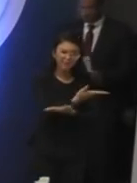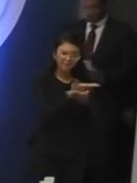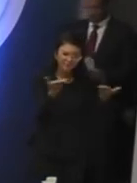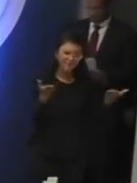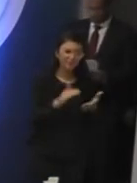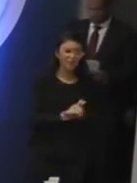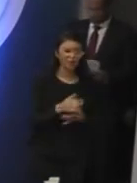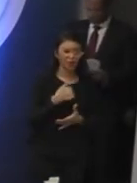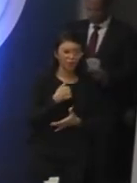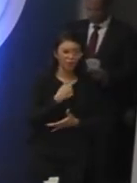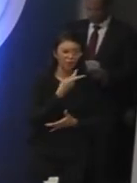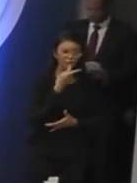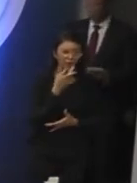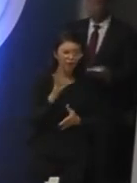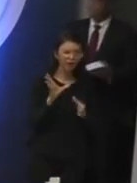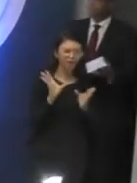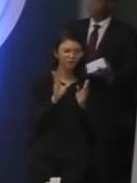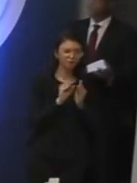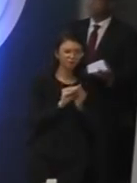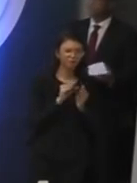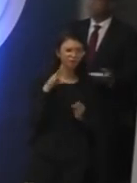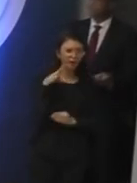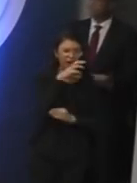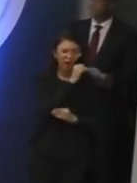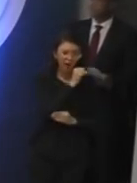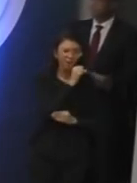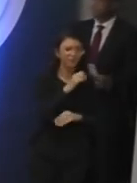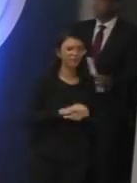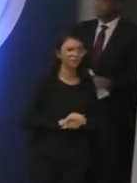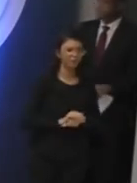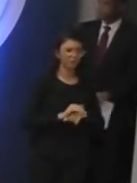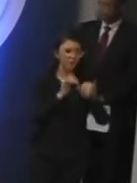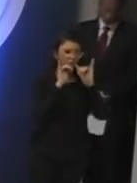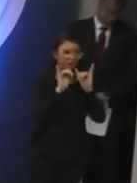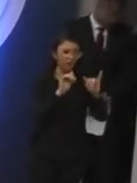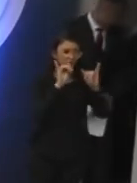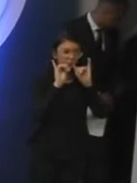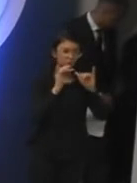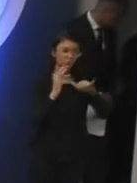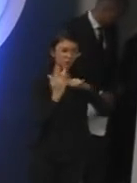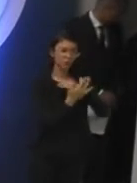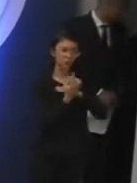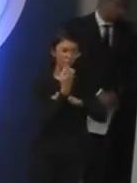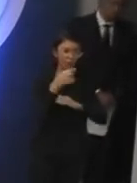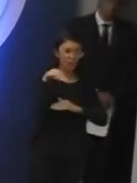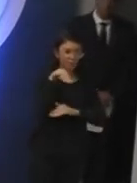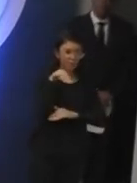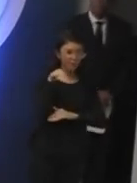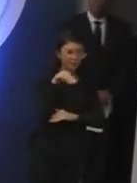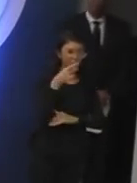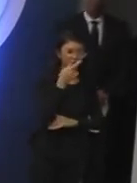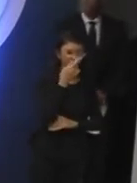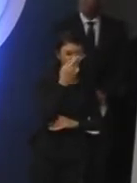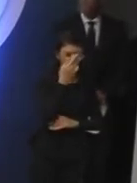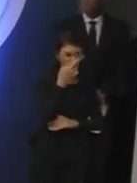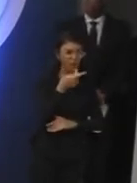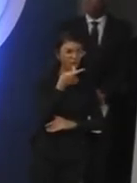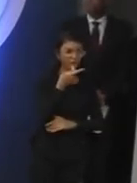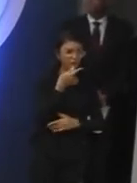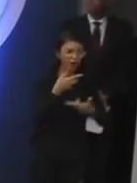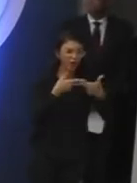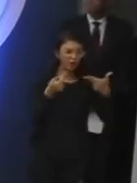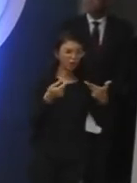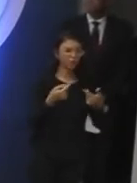Prometo ser breve aqui, como as publicações de mídia social, né? Falar dentro de um minuto, mas falar alguns pontos importantes em relação